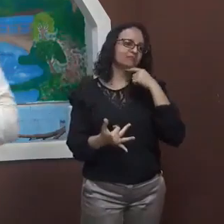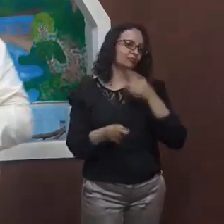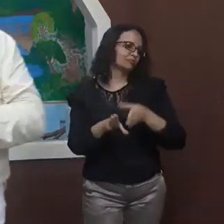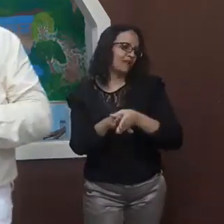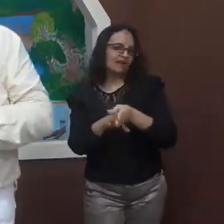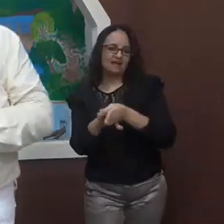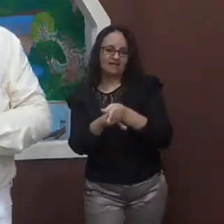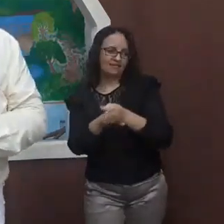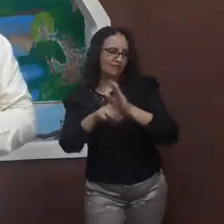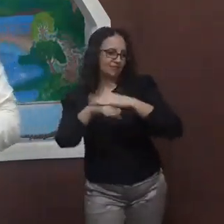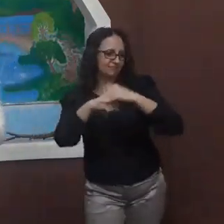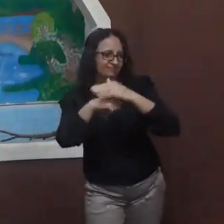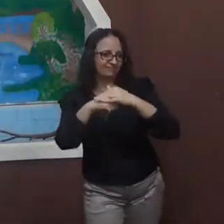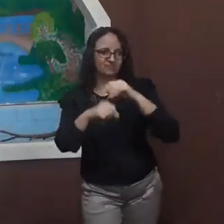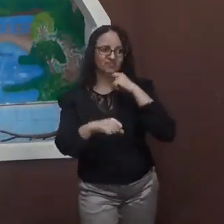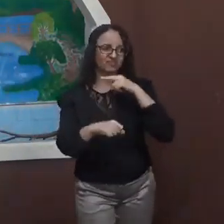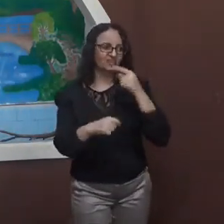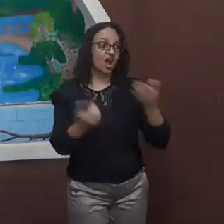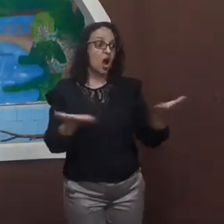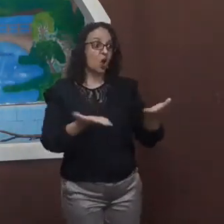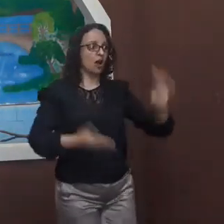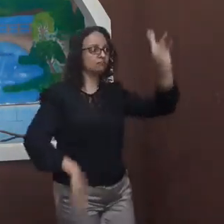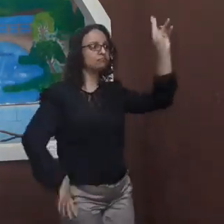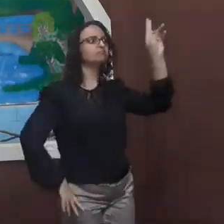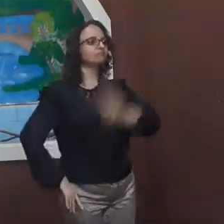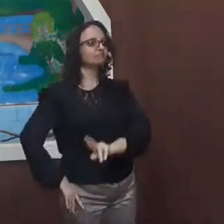coloca o religioso, seja de qualquer religião. Eu tenho